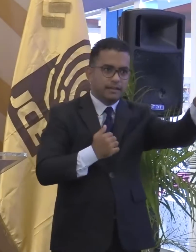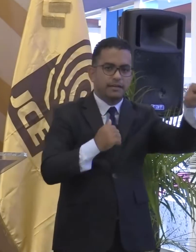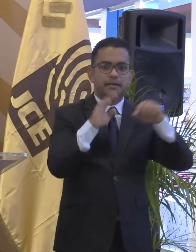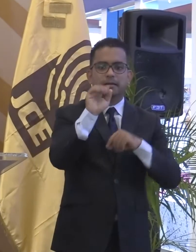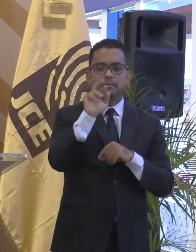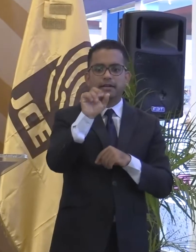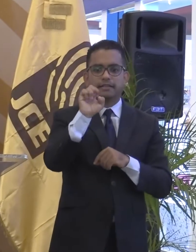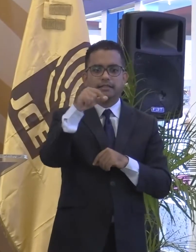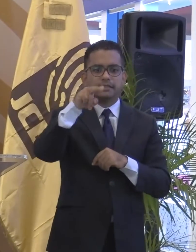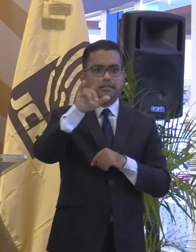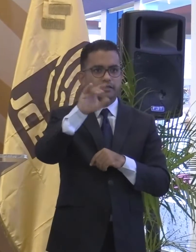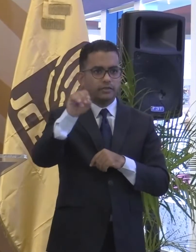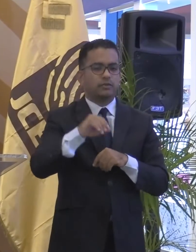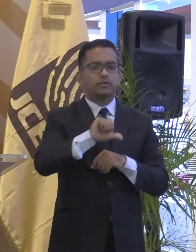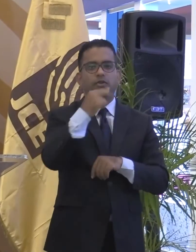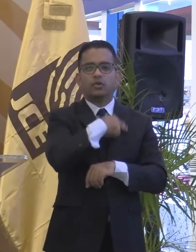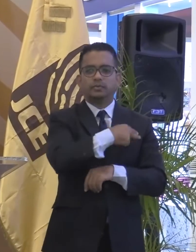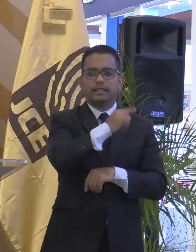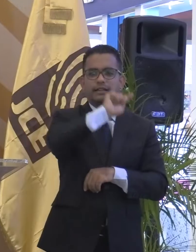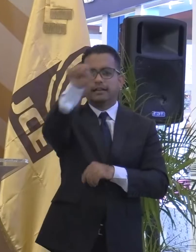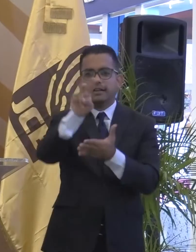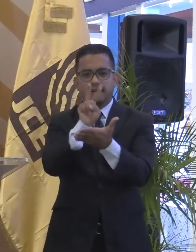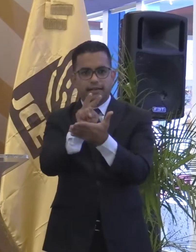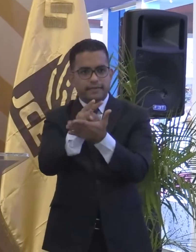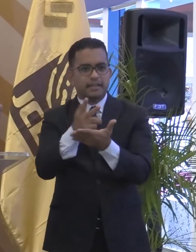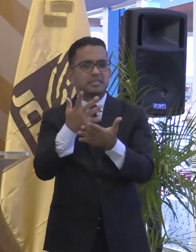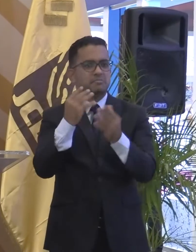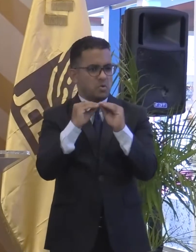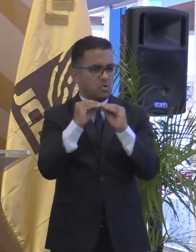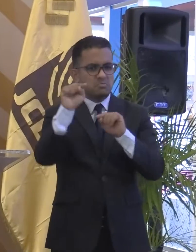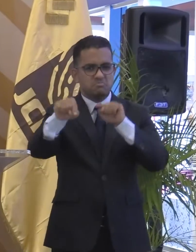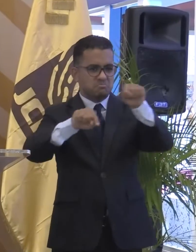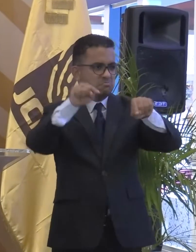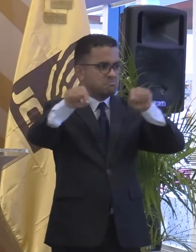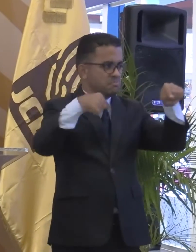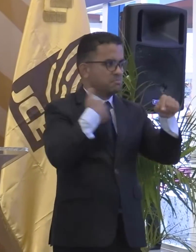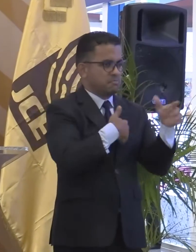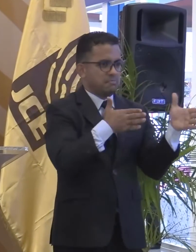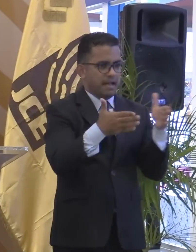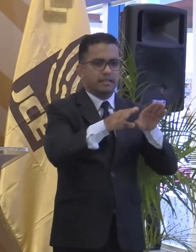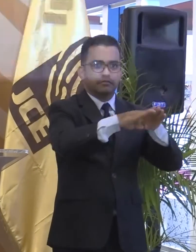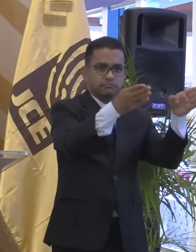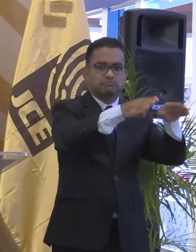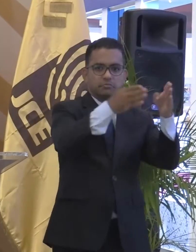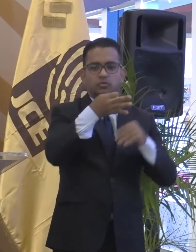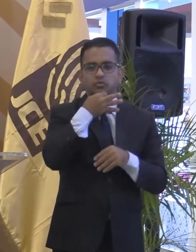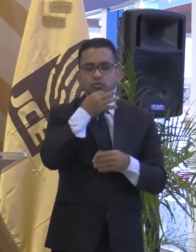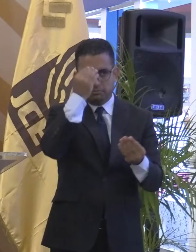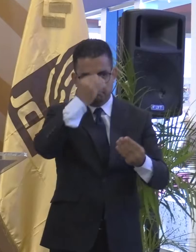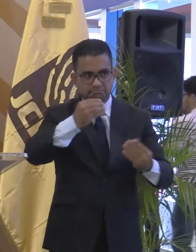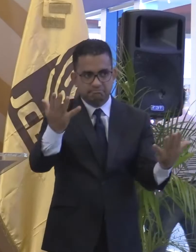y el hospital armida garcía en la vega así como otras oficialidad y delegaciones que les serán comunicadas